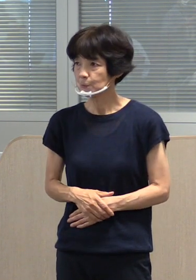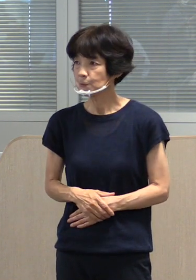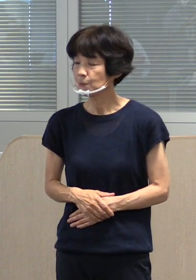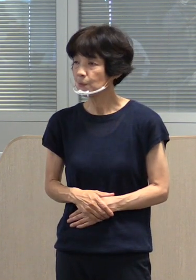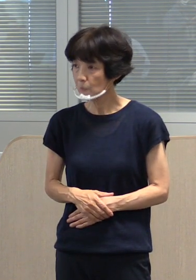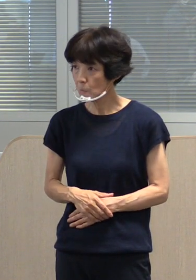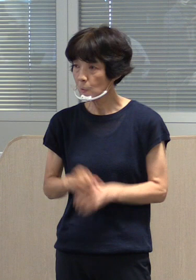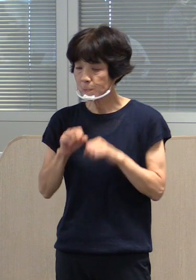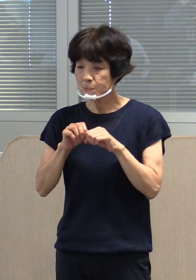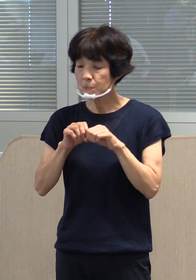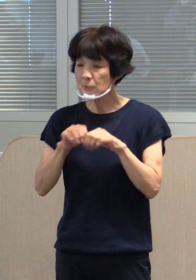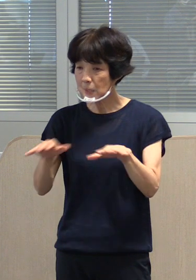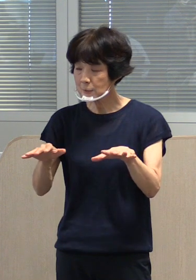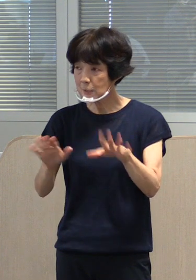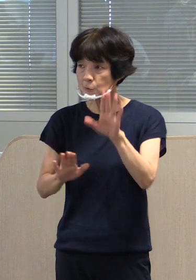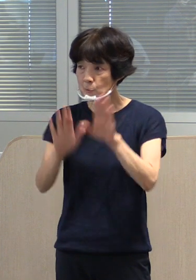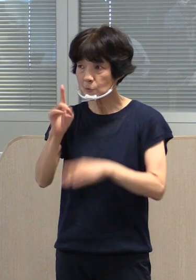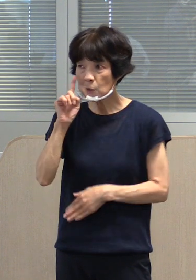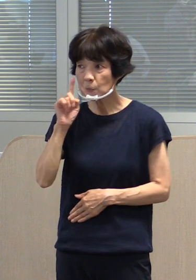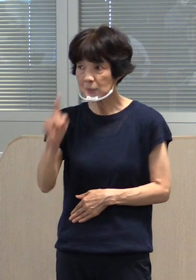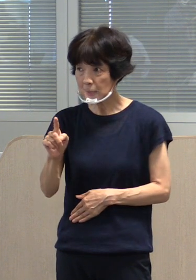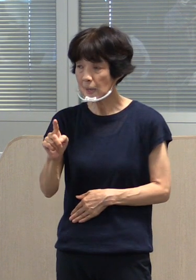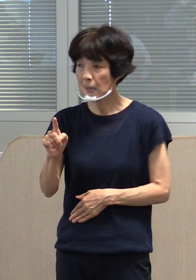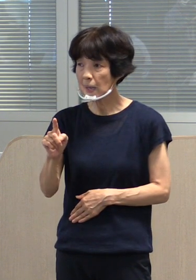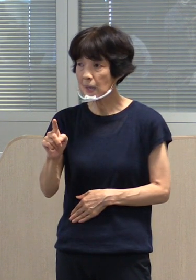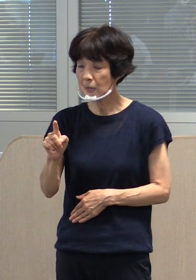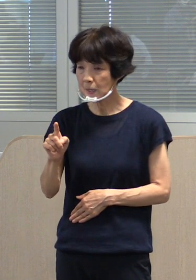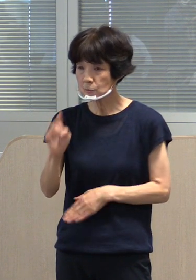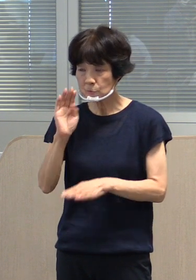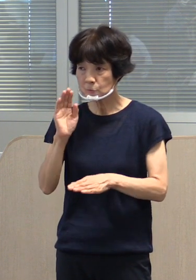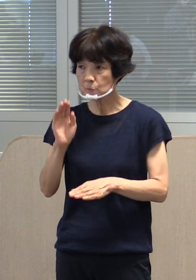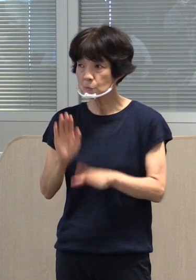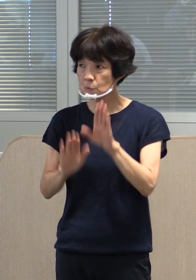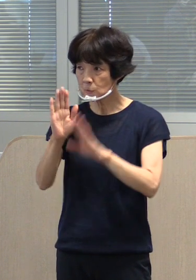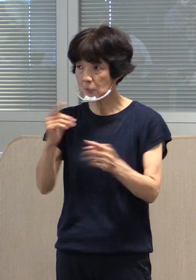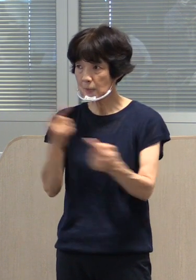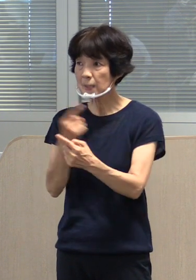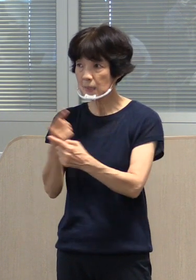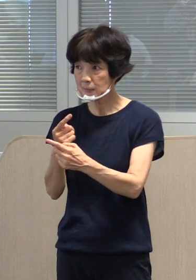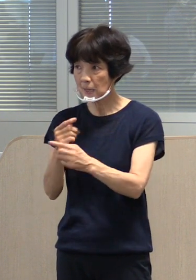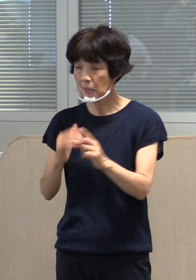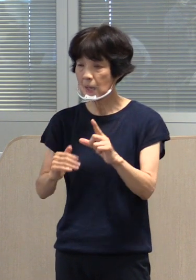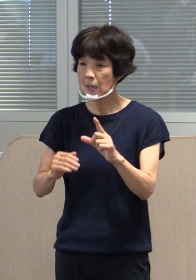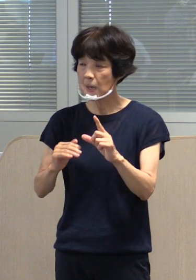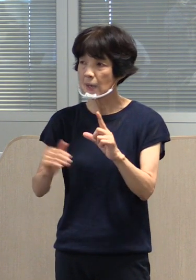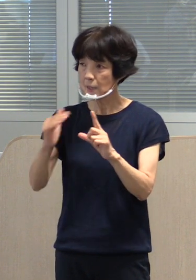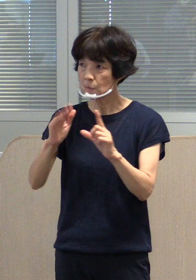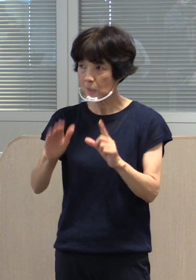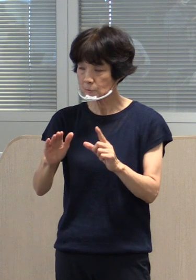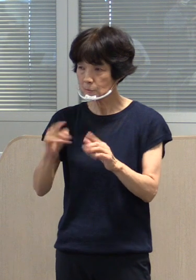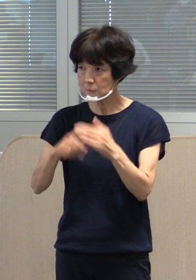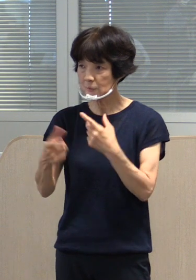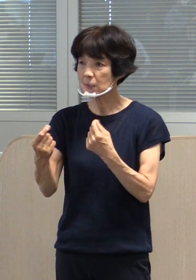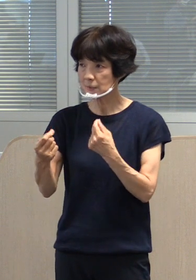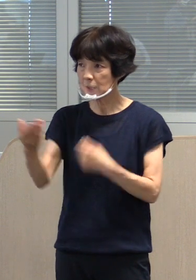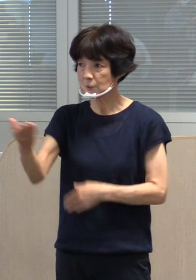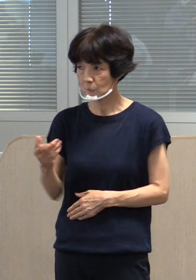うん、感染状況を見て兆候があれば早めにこうレベルを上げるというような考えもあるというような、わ、うんうん、かりました、ありがとうござい